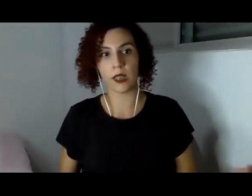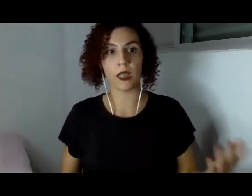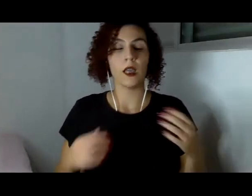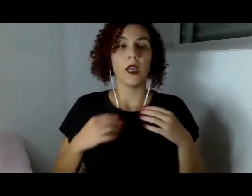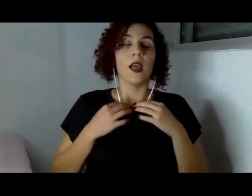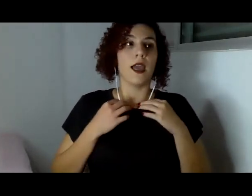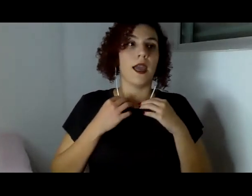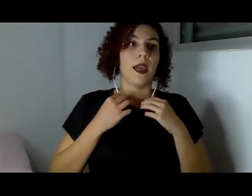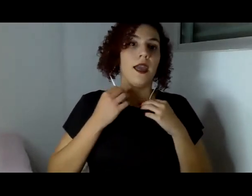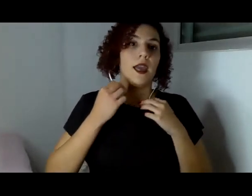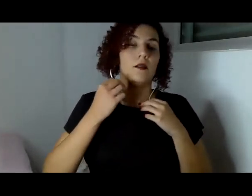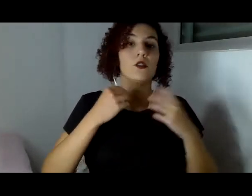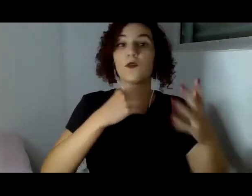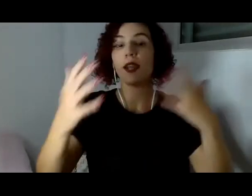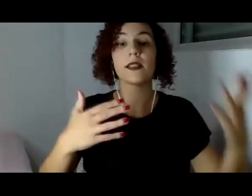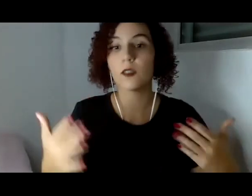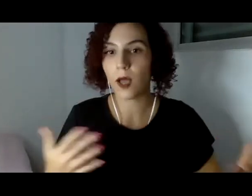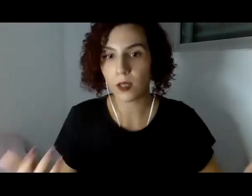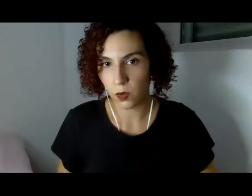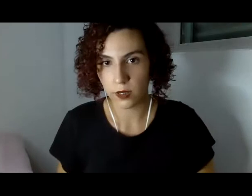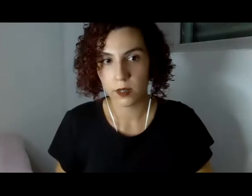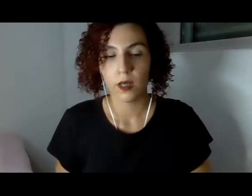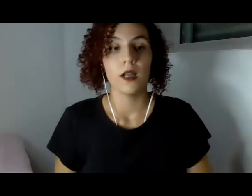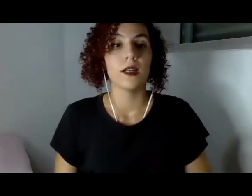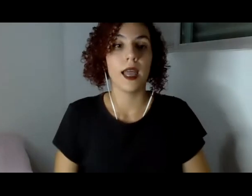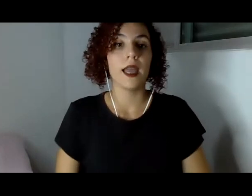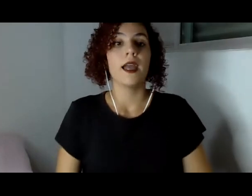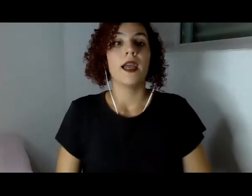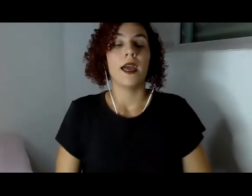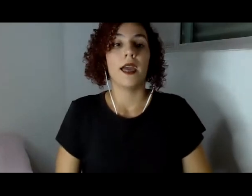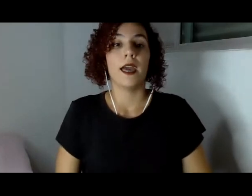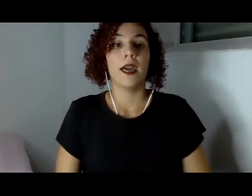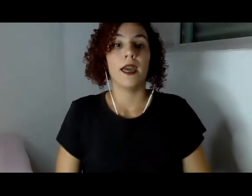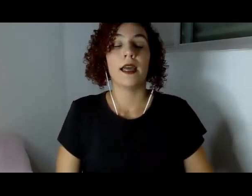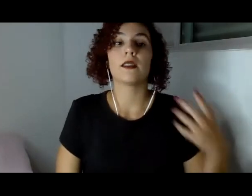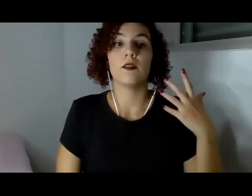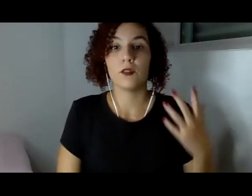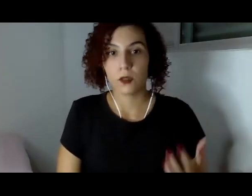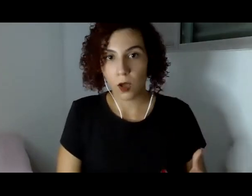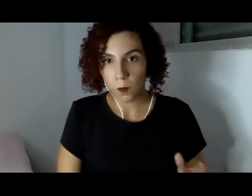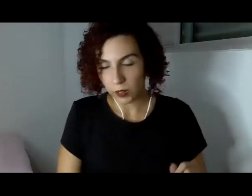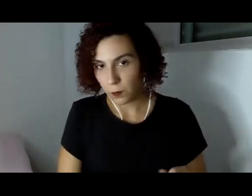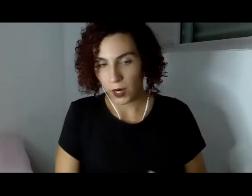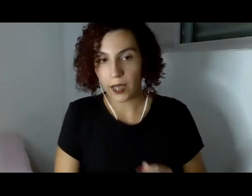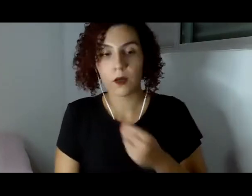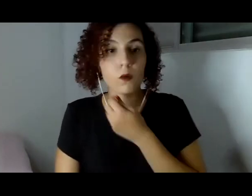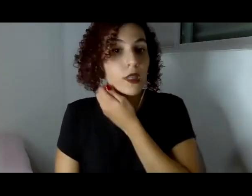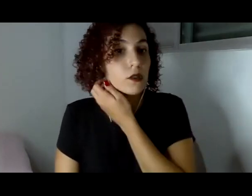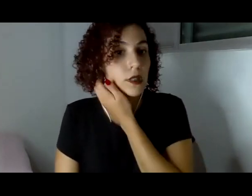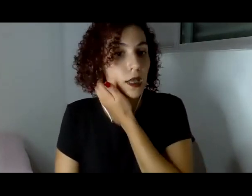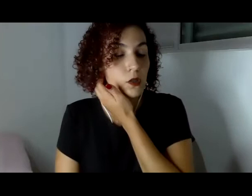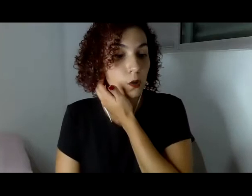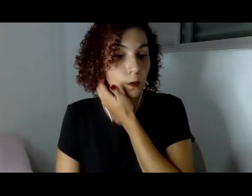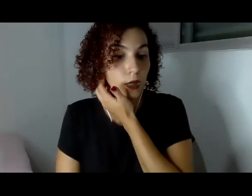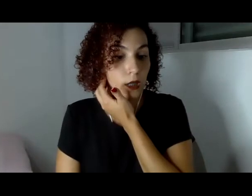surdos, assim, em diferentes situações, né? Ela teve só uma temporada, eu não